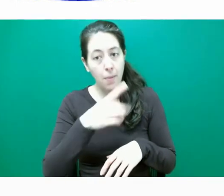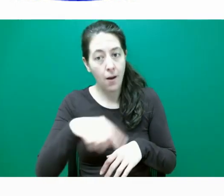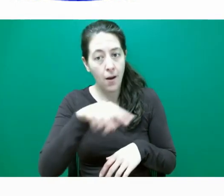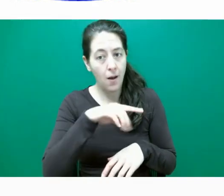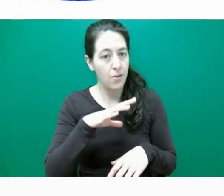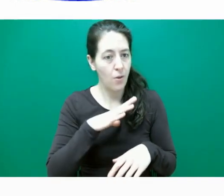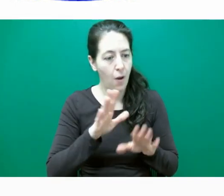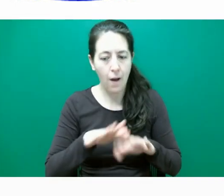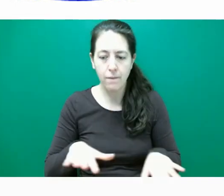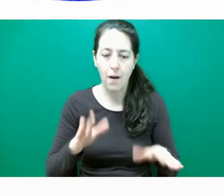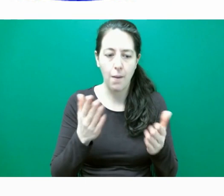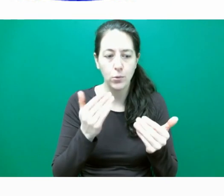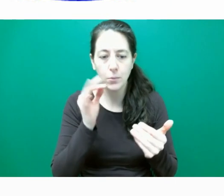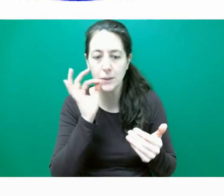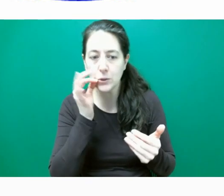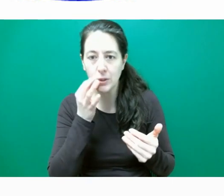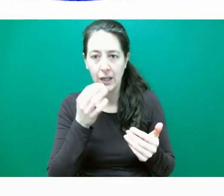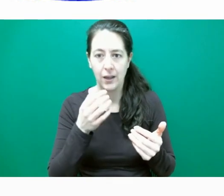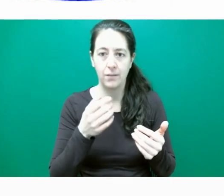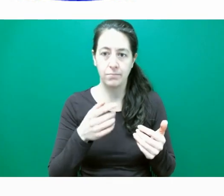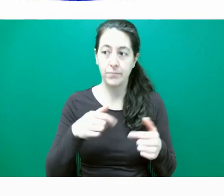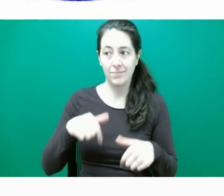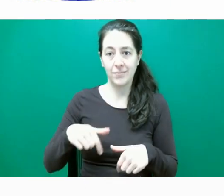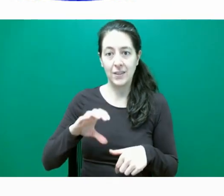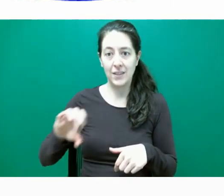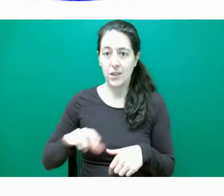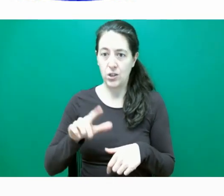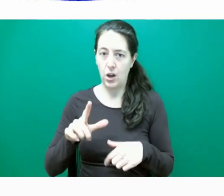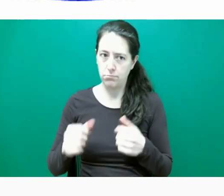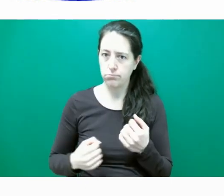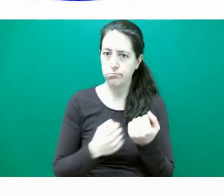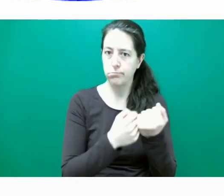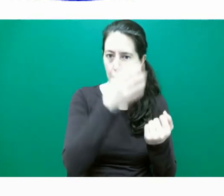besoins particuliers, le CCJL est aussi là pour eux à travers notamment